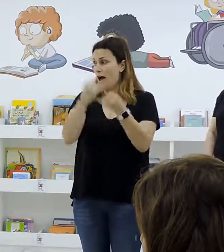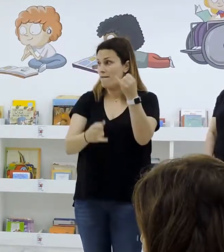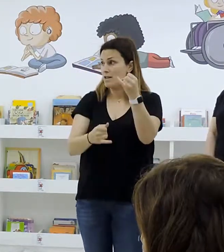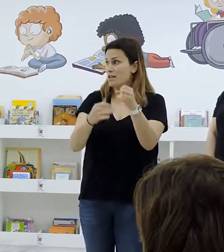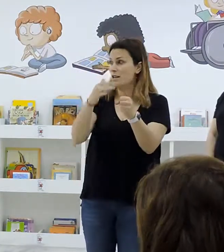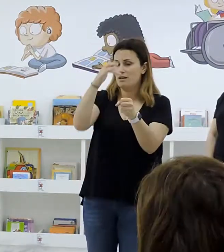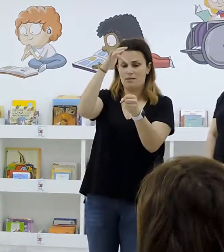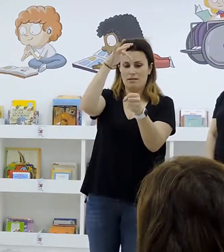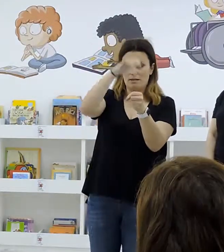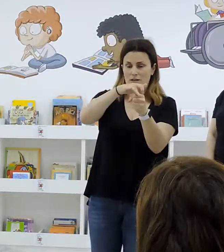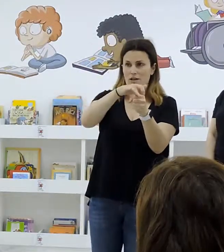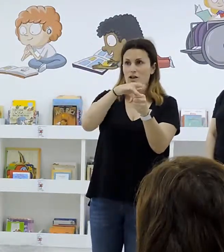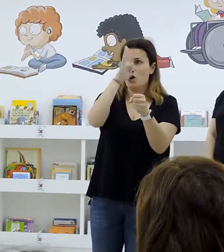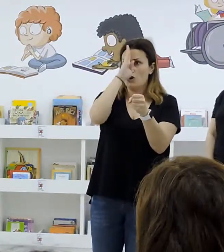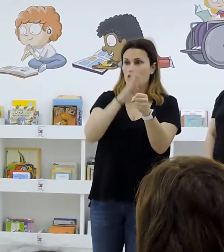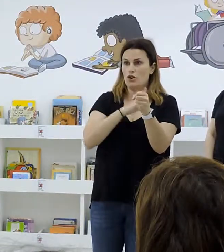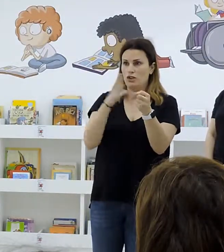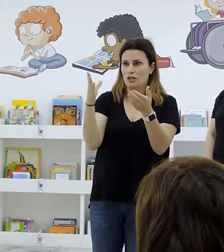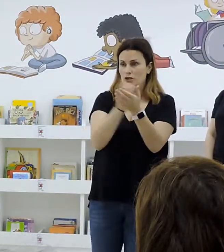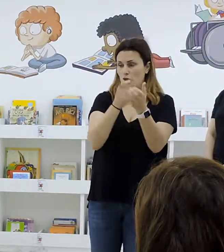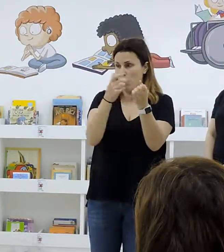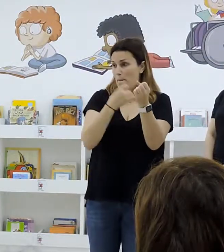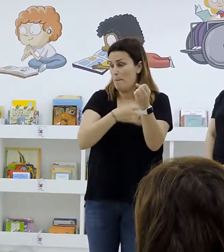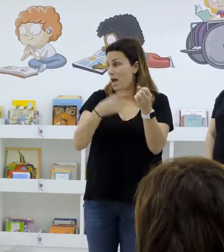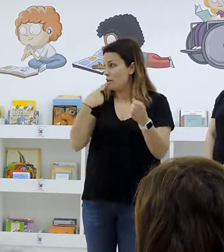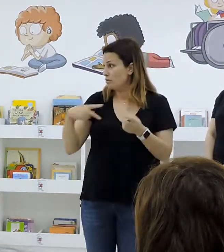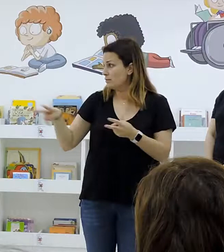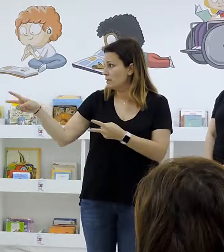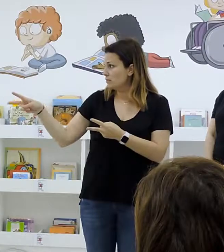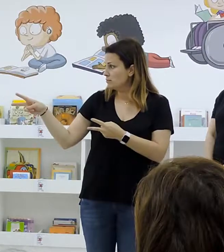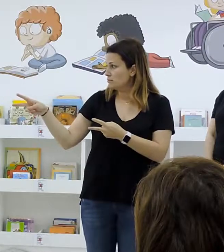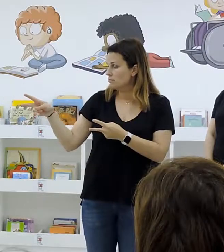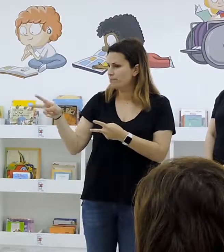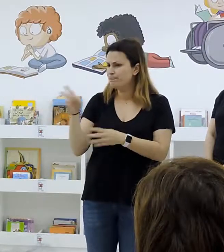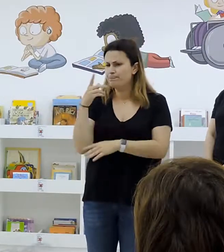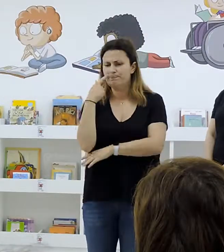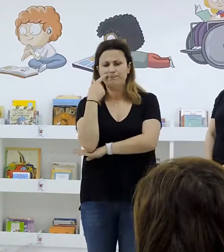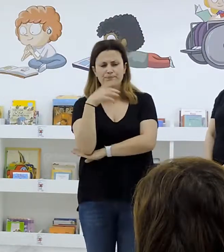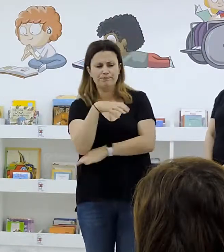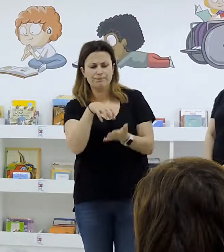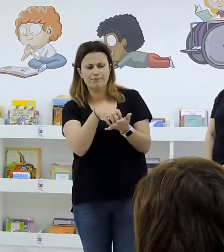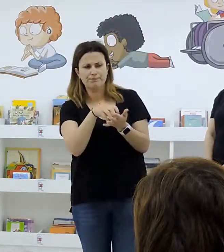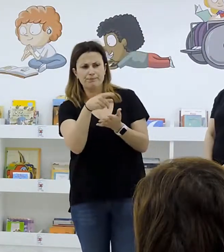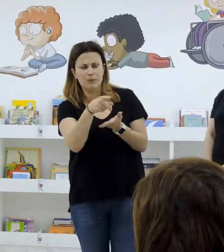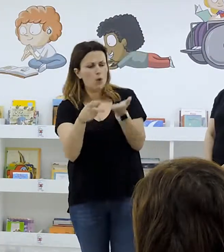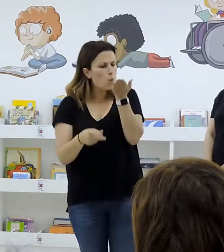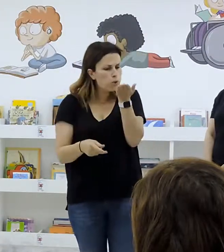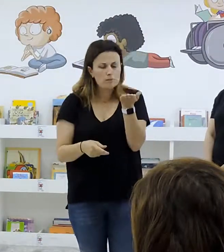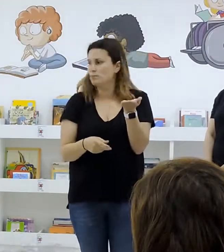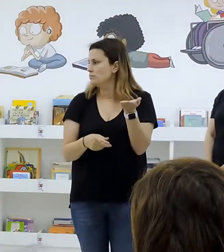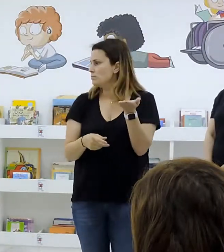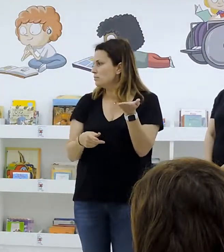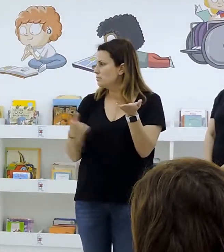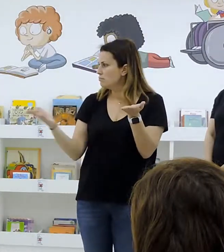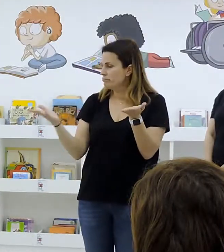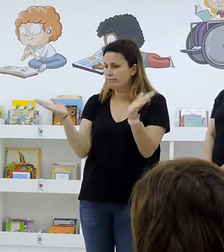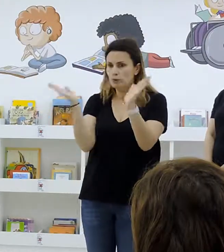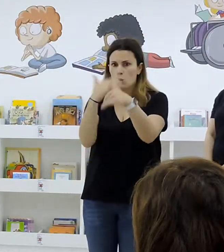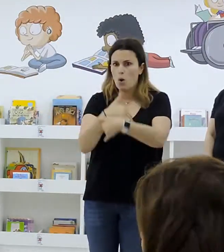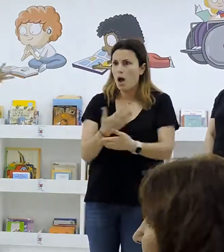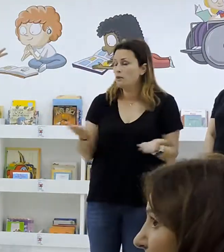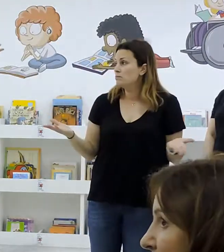rosa, tiras del pañuelo blanco, todo el mundo mira para aquí, y si alguien sospecha de la otra mano, soplas, el pañuelo rosa